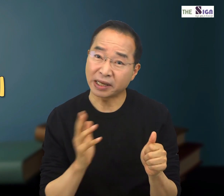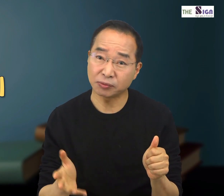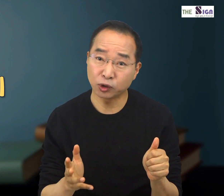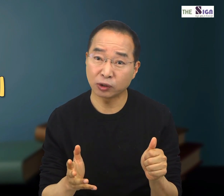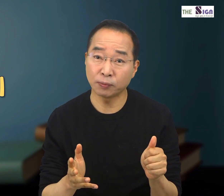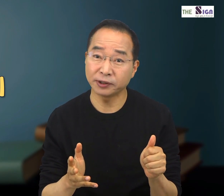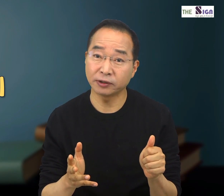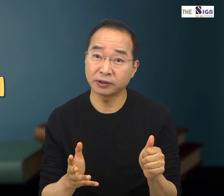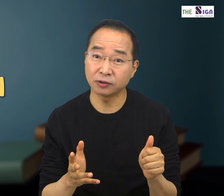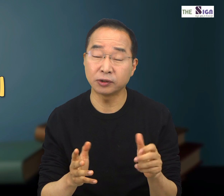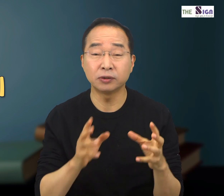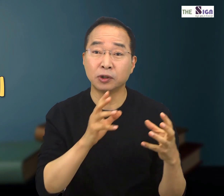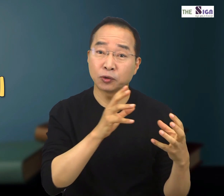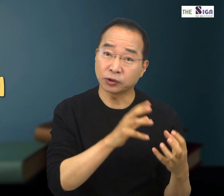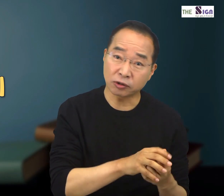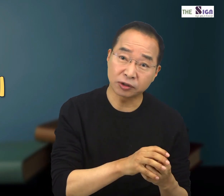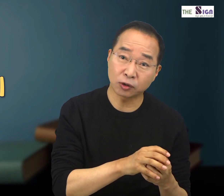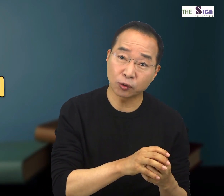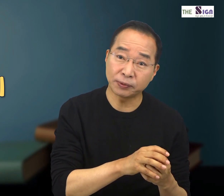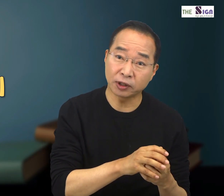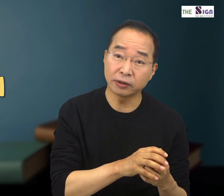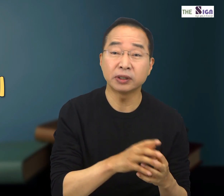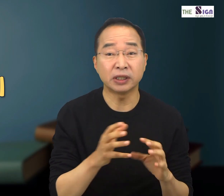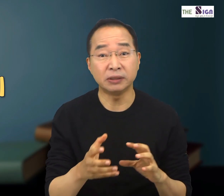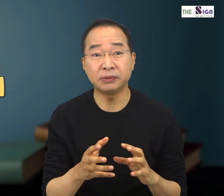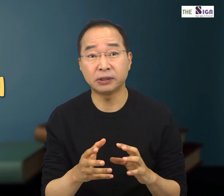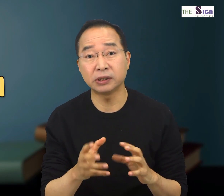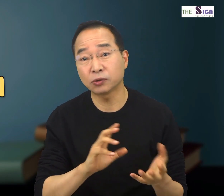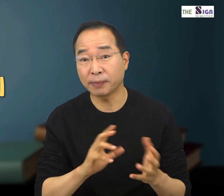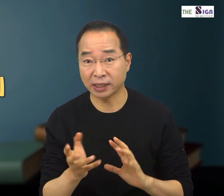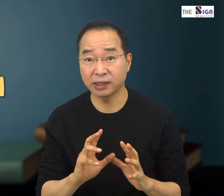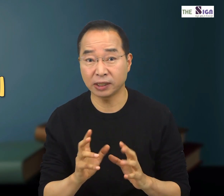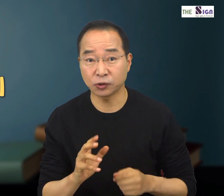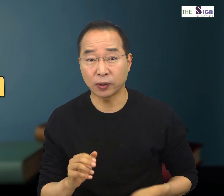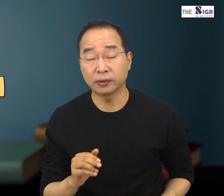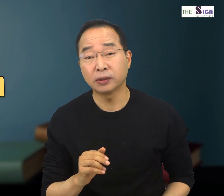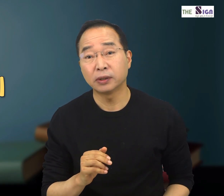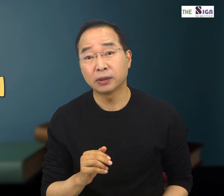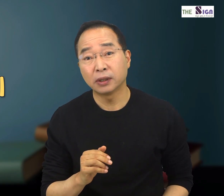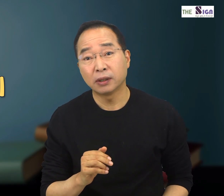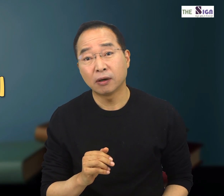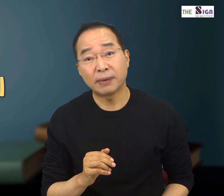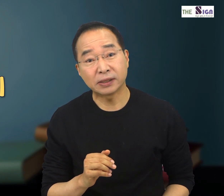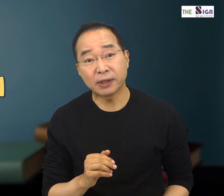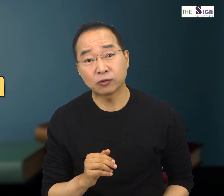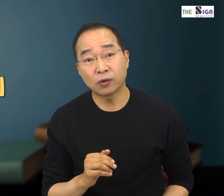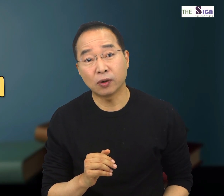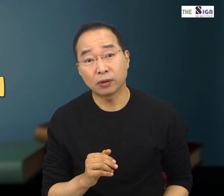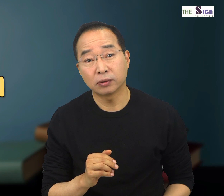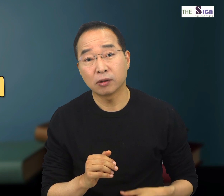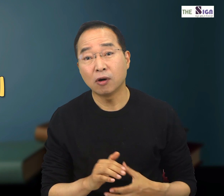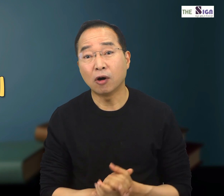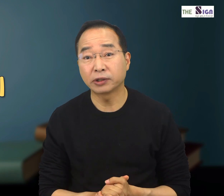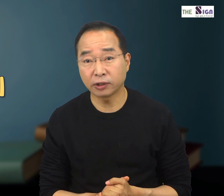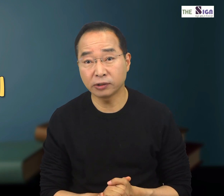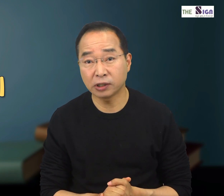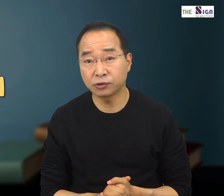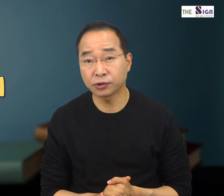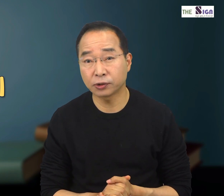마지못해 돕는 것들로 또 적극적으로 돕는 것, 의미들이 좀 바뀌게 되죠. 마지막으로 어떤 제스처를